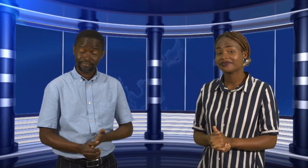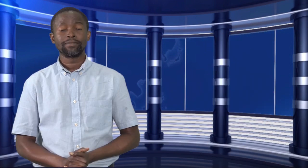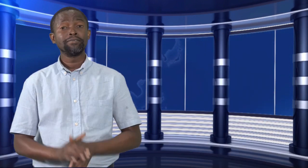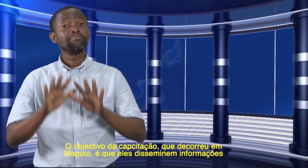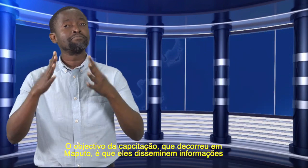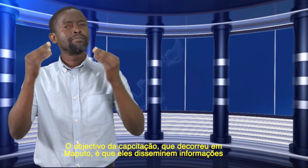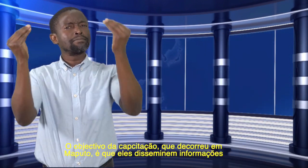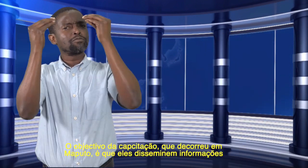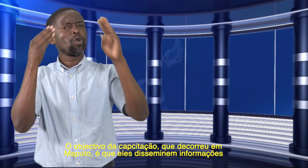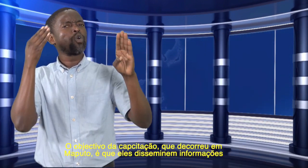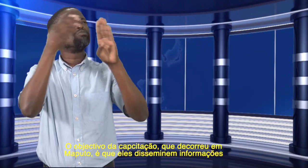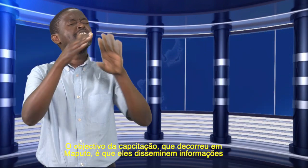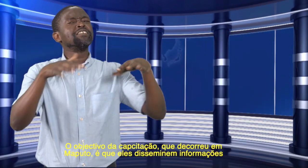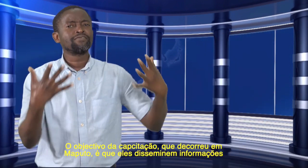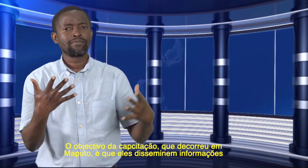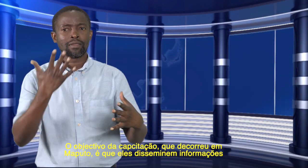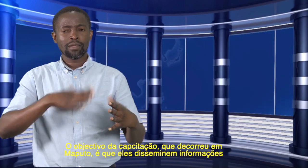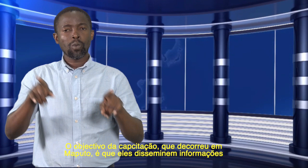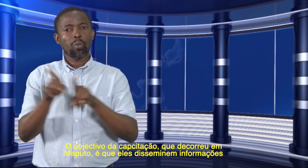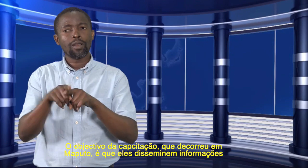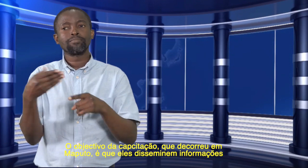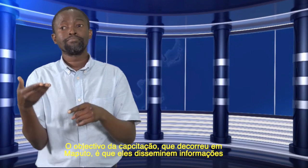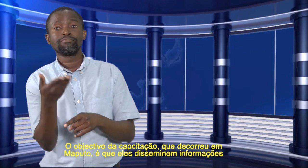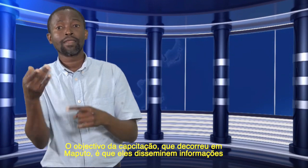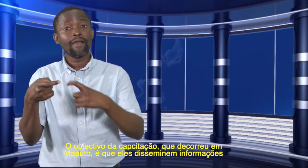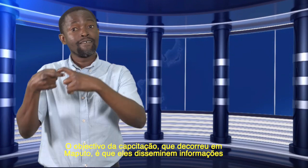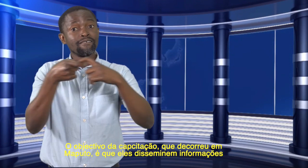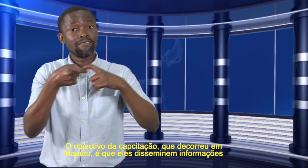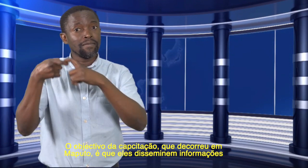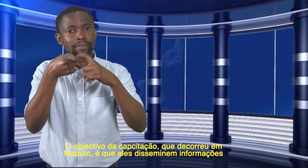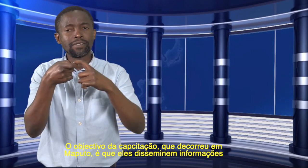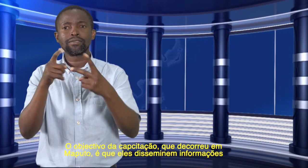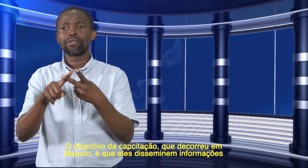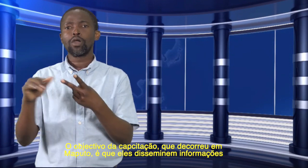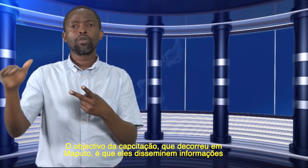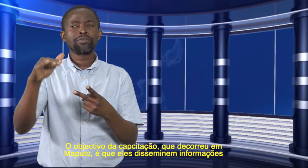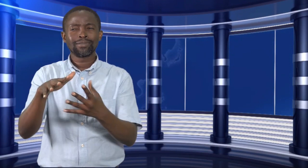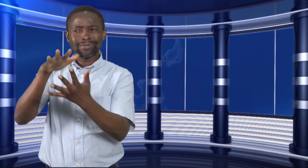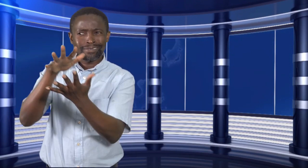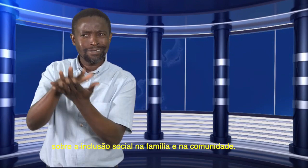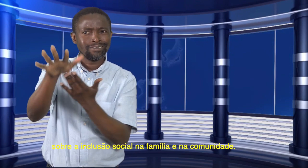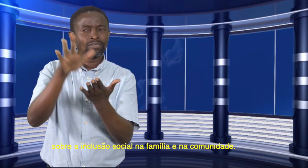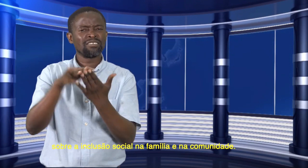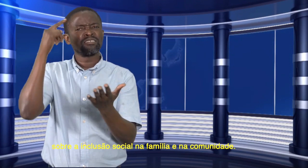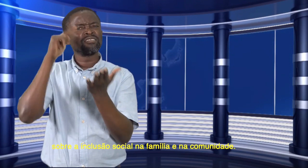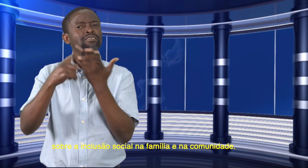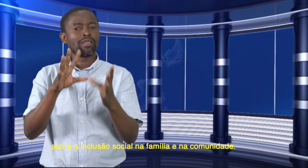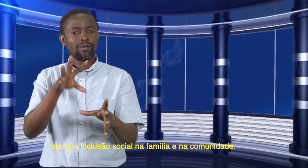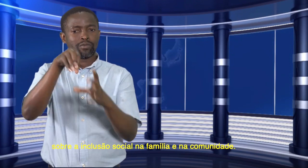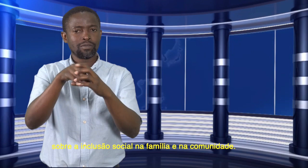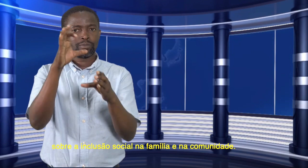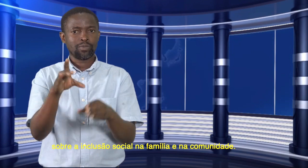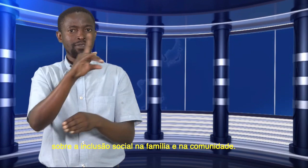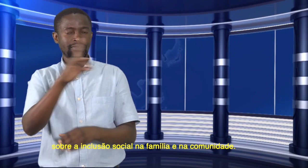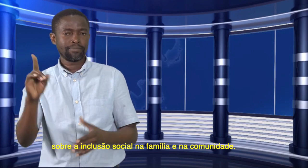Inclusão O objetivo da capacitação que decorreu em Maputo é que eles disseminem informações sobre a inclusão